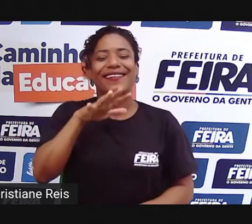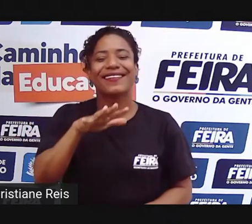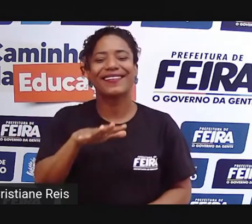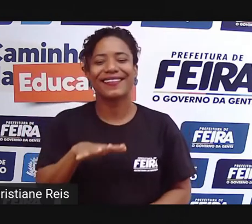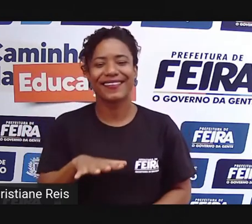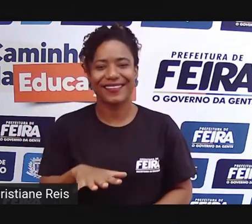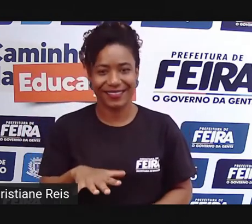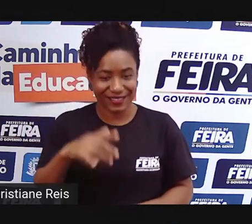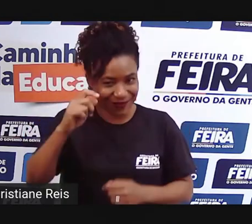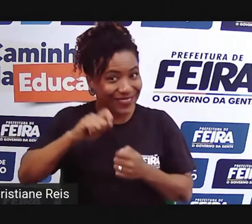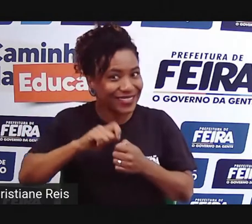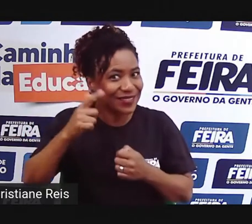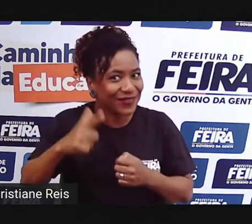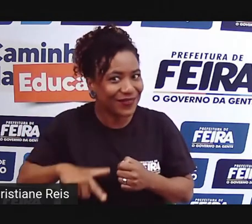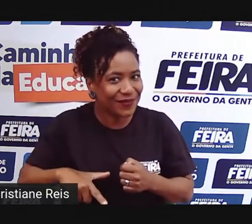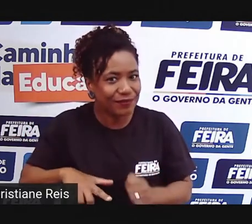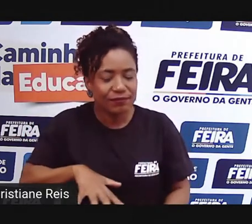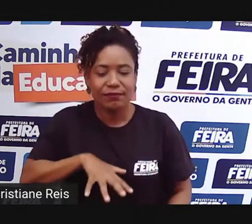Vamos fazer de novo?